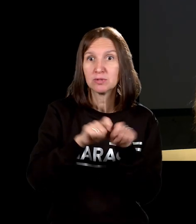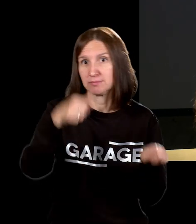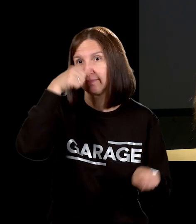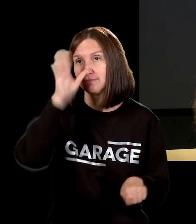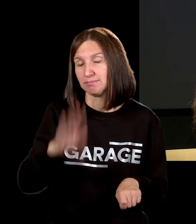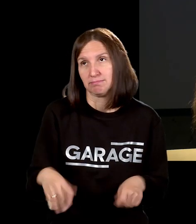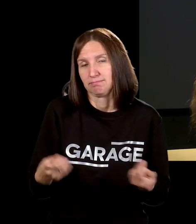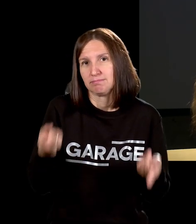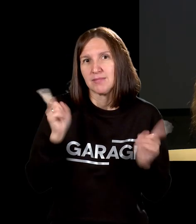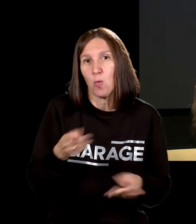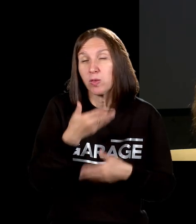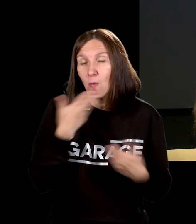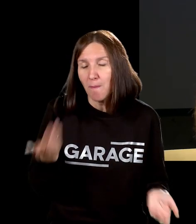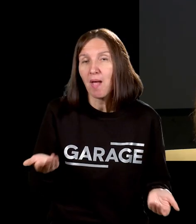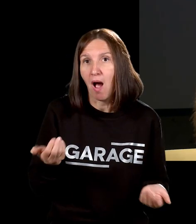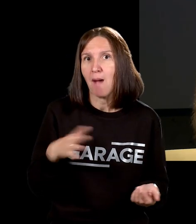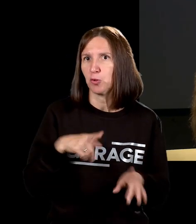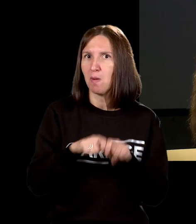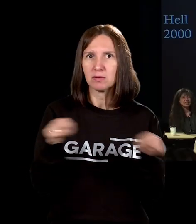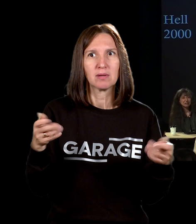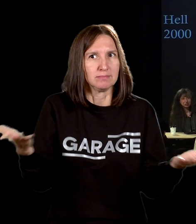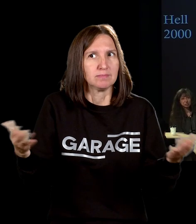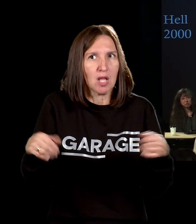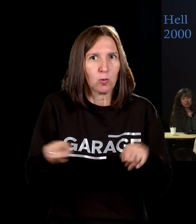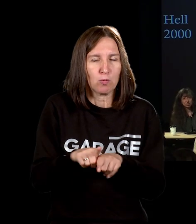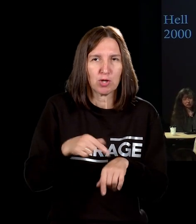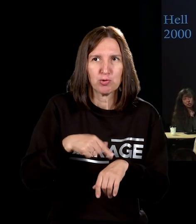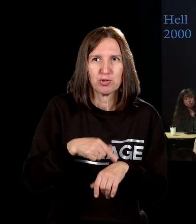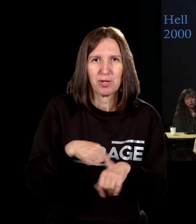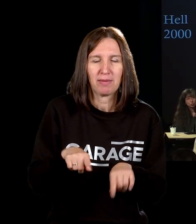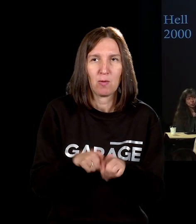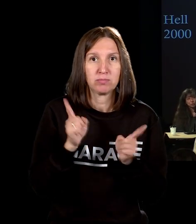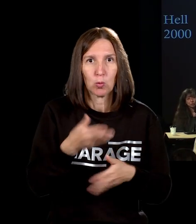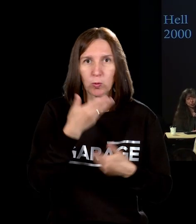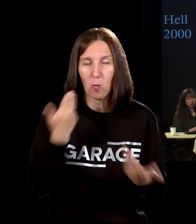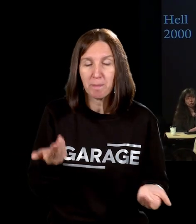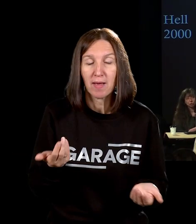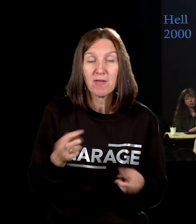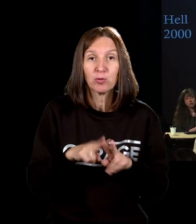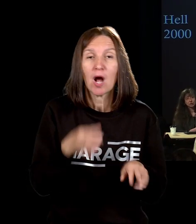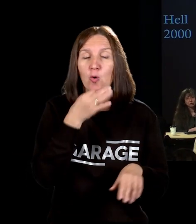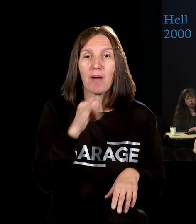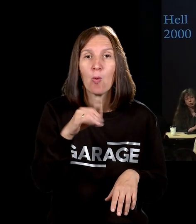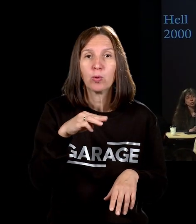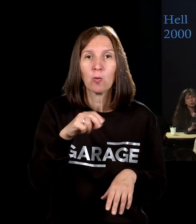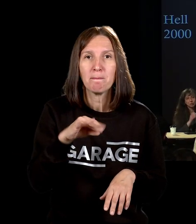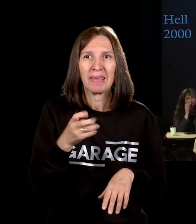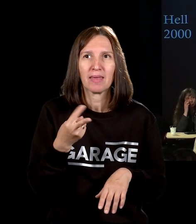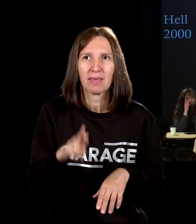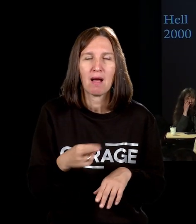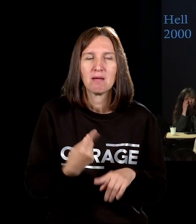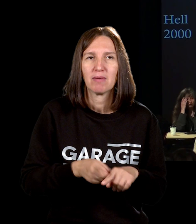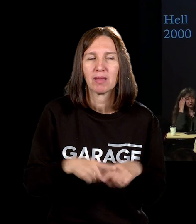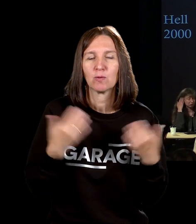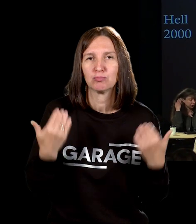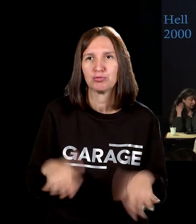да, модернистской, помнят. Вот. И как любая утопия, это утопия, в конце концов, это утопия